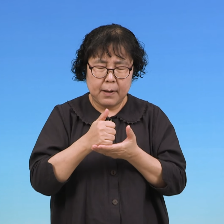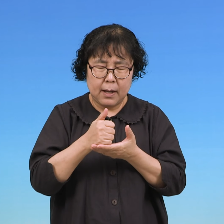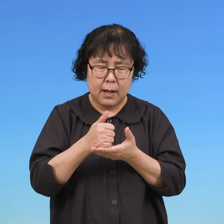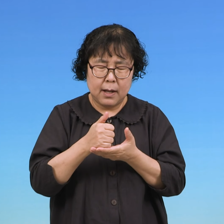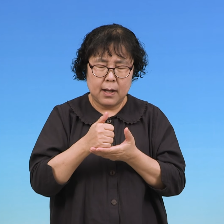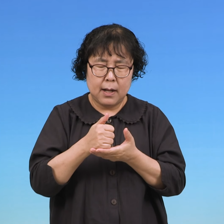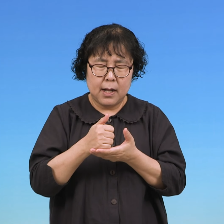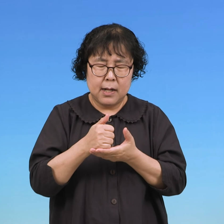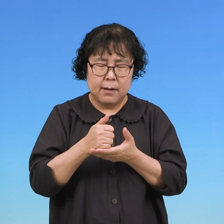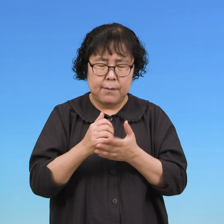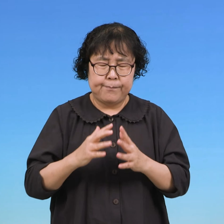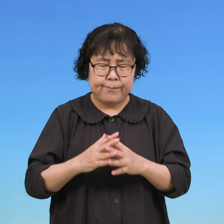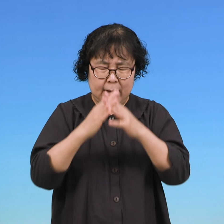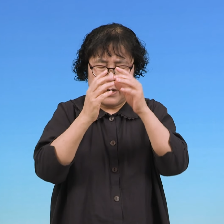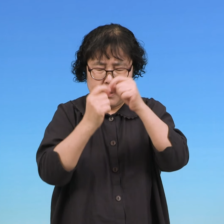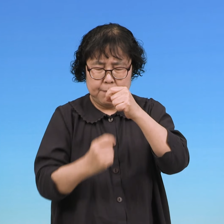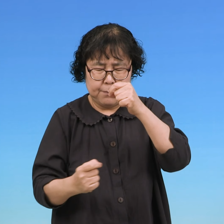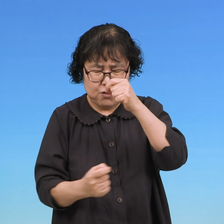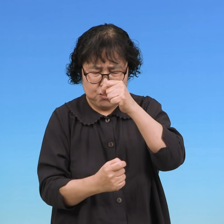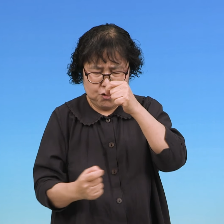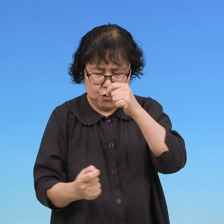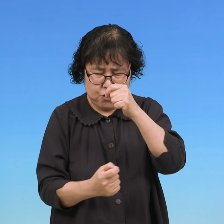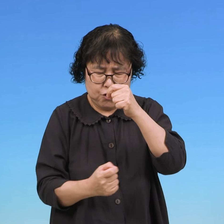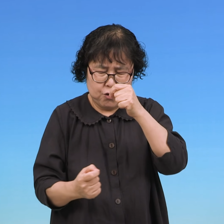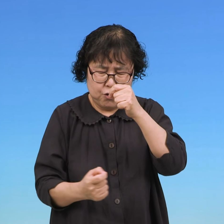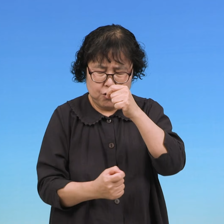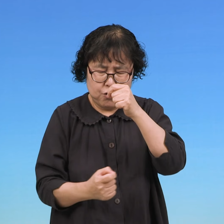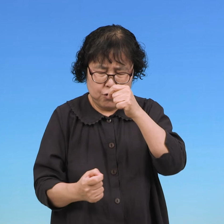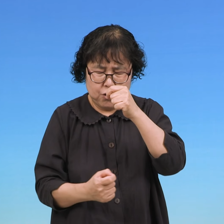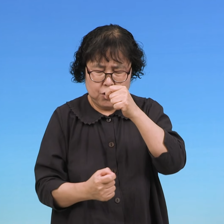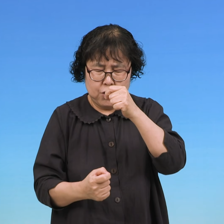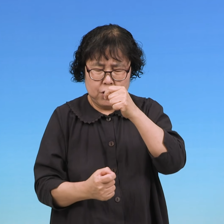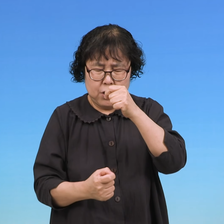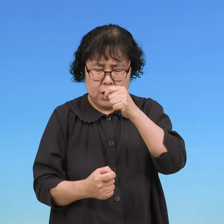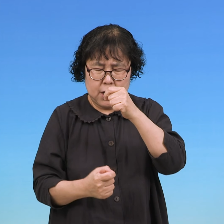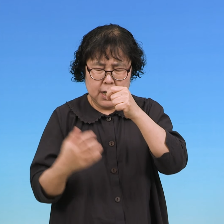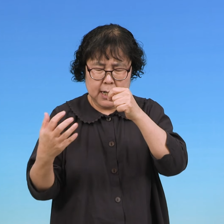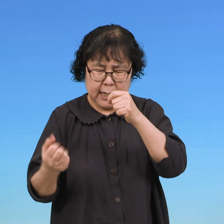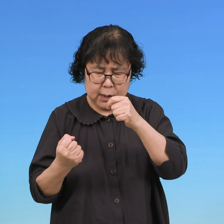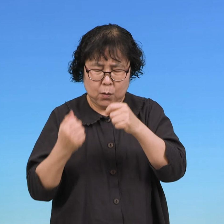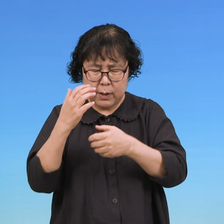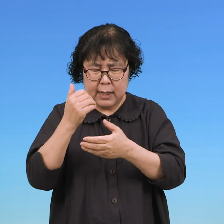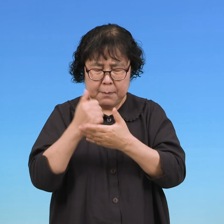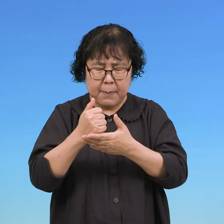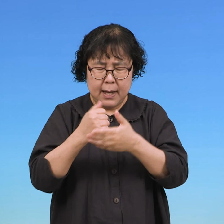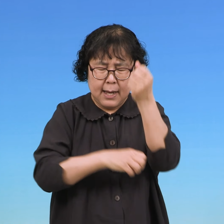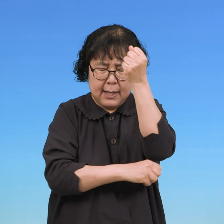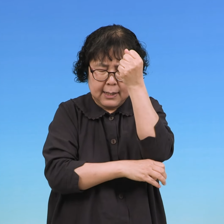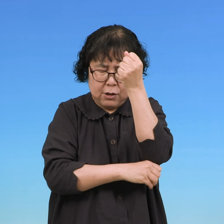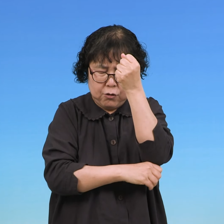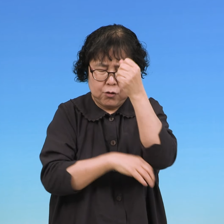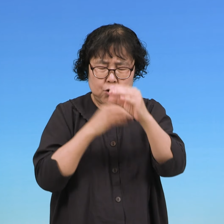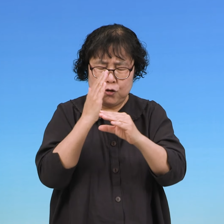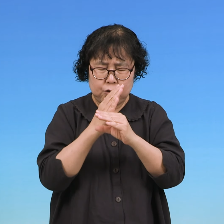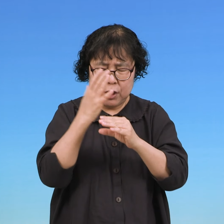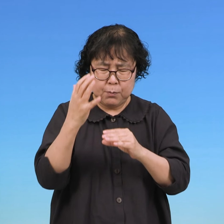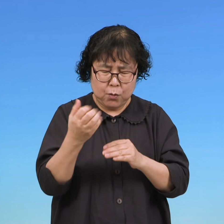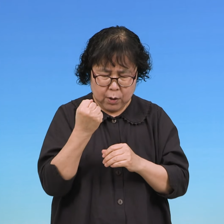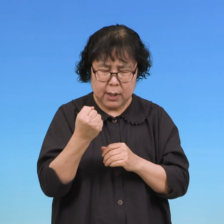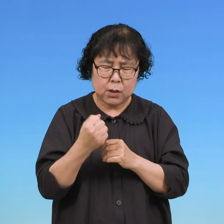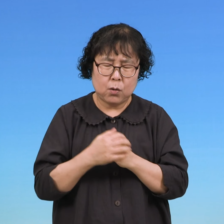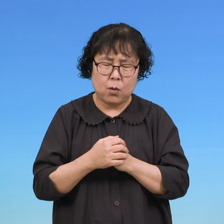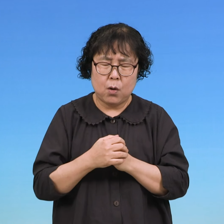하나님의 다림줄, 하나님의 잣대, 하나님의 기준이 성경 말씀을